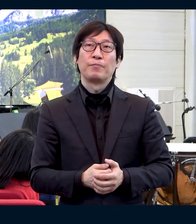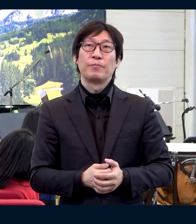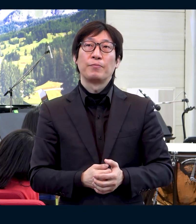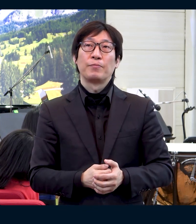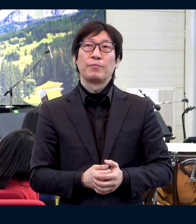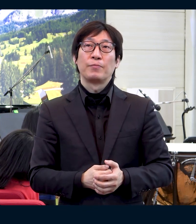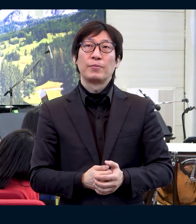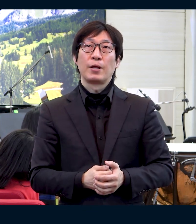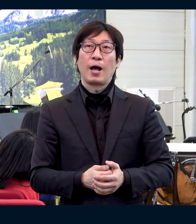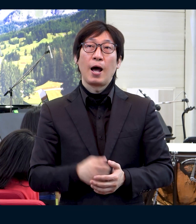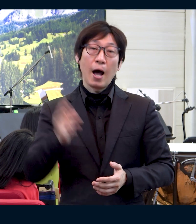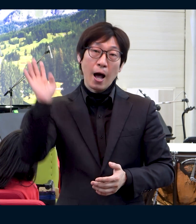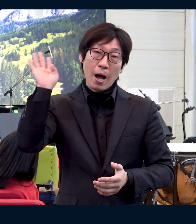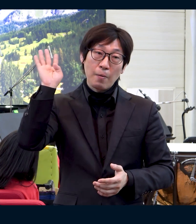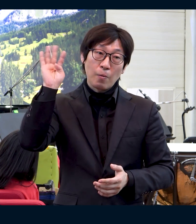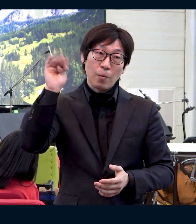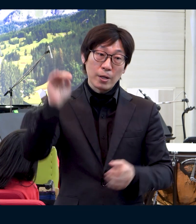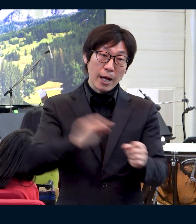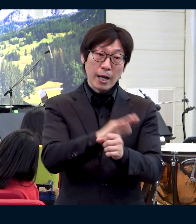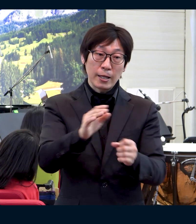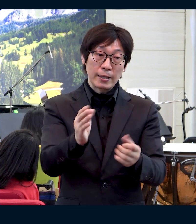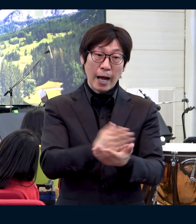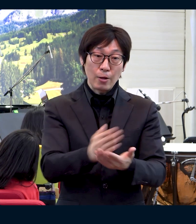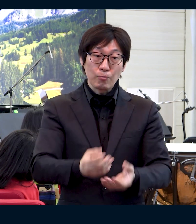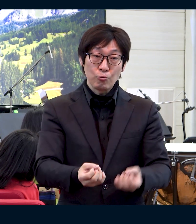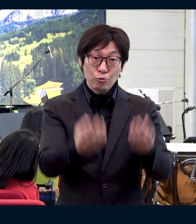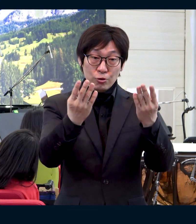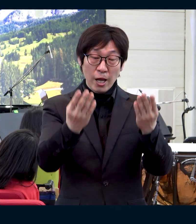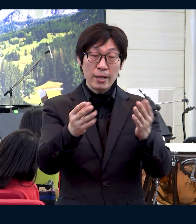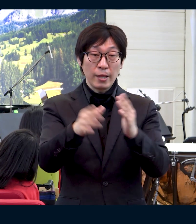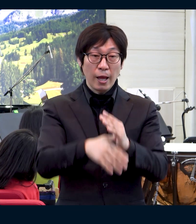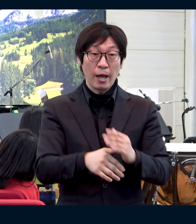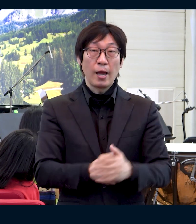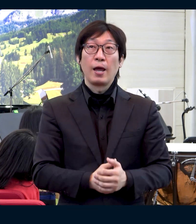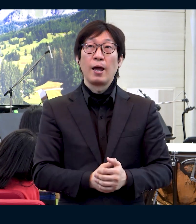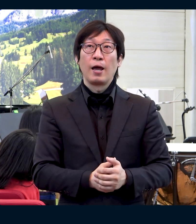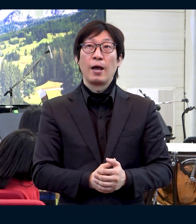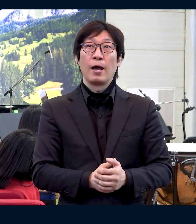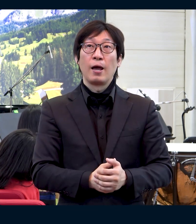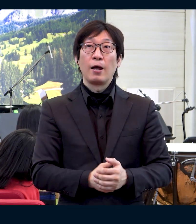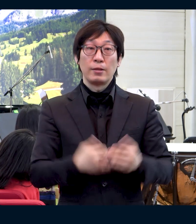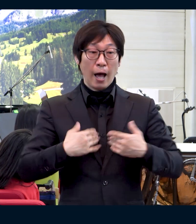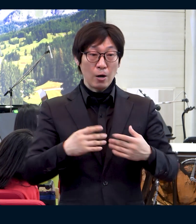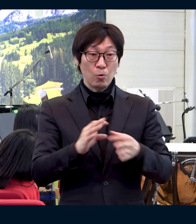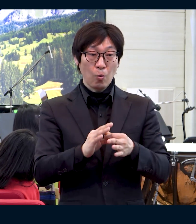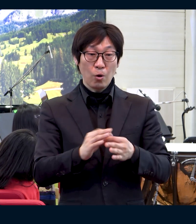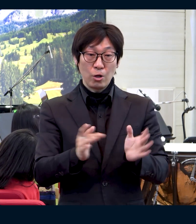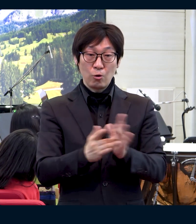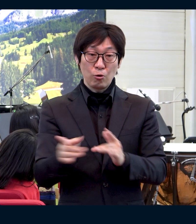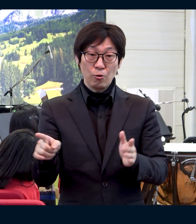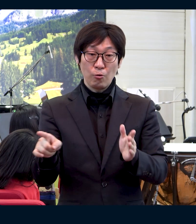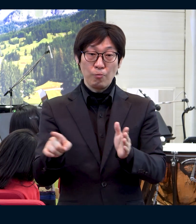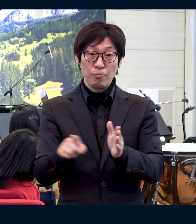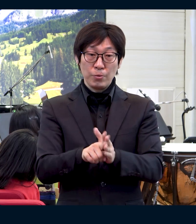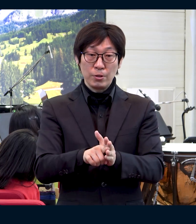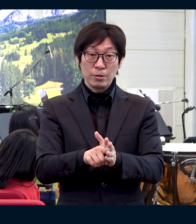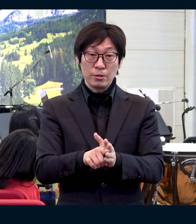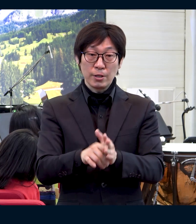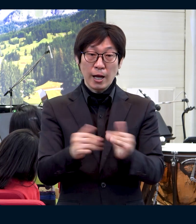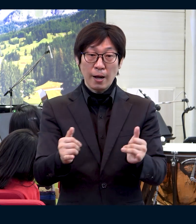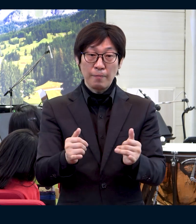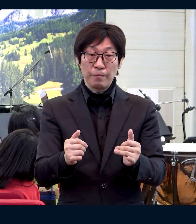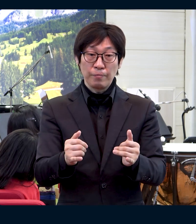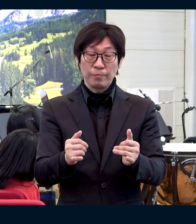있으면 사랑 나눔 축제인데, 내가 말을 해서 예수 믿는 사람들이 그리 많지 않아요. 왜냐하면 그 사람이 나를 알고 있기